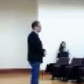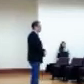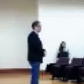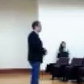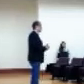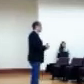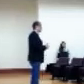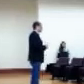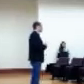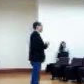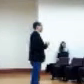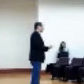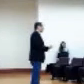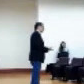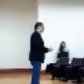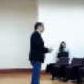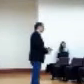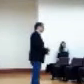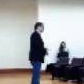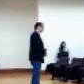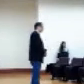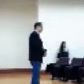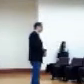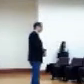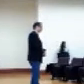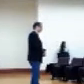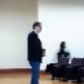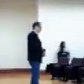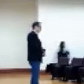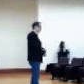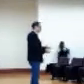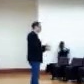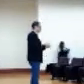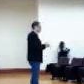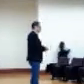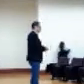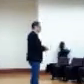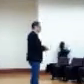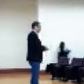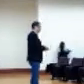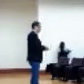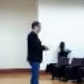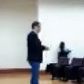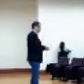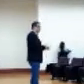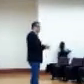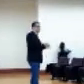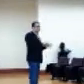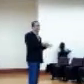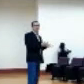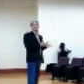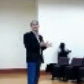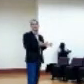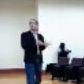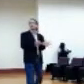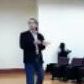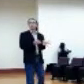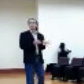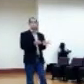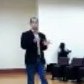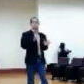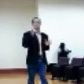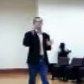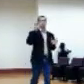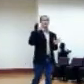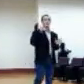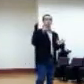mínimas que la asignatura pide. Entonces llegó el momento de final de semestre. Y entonces recuerdo que ante la nota